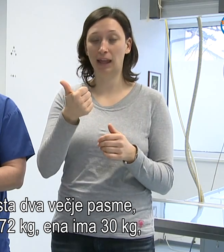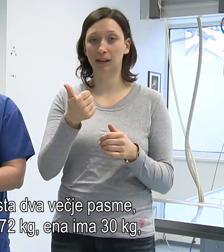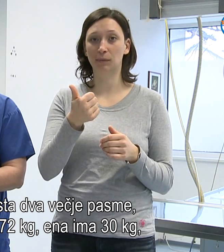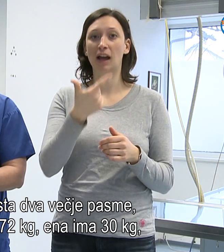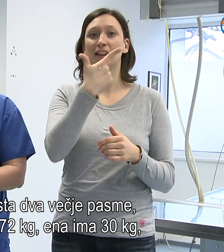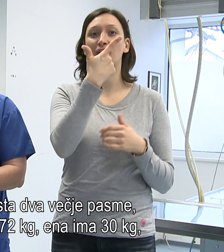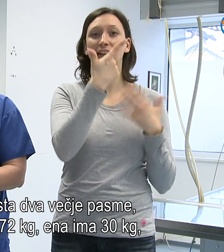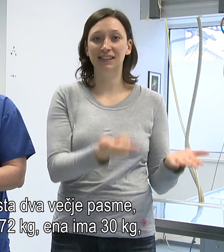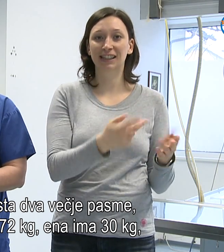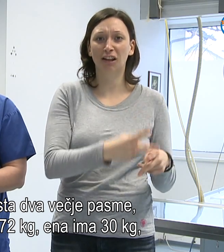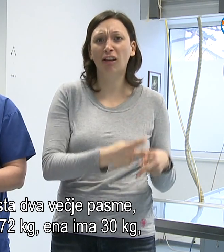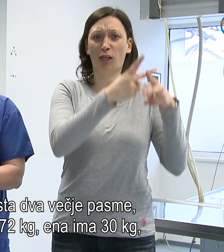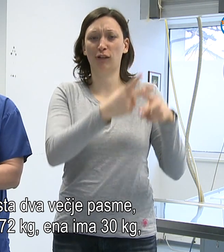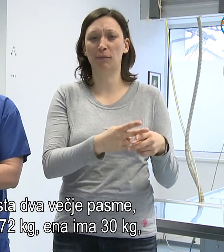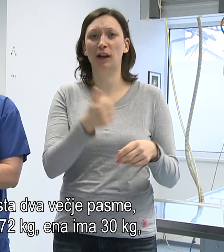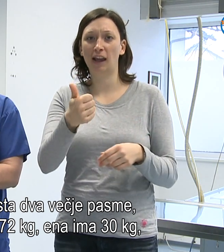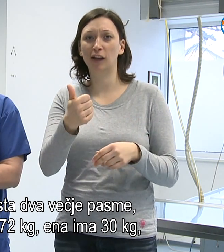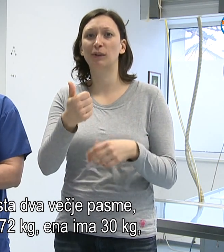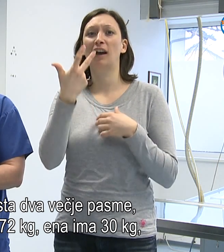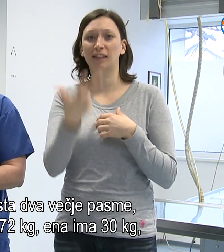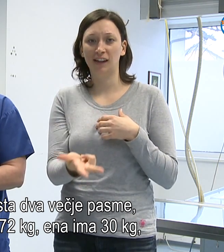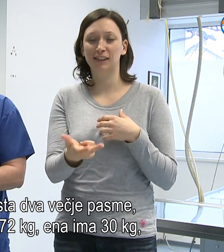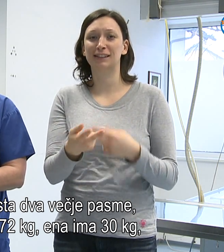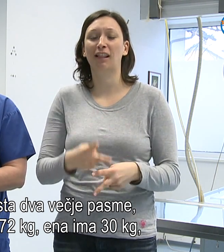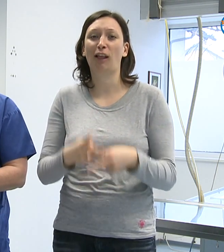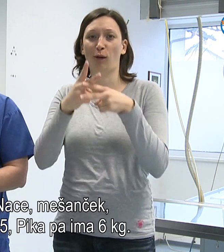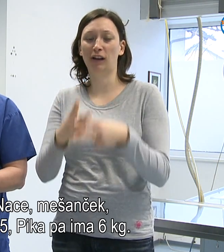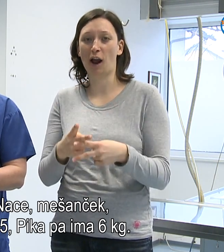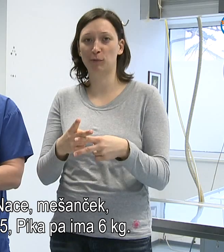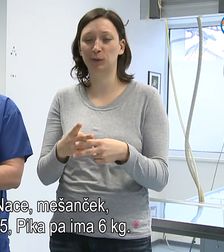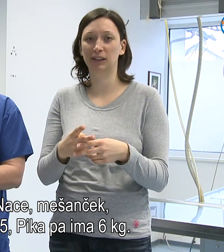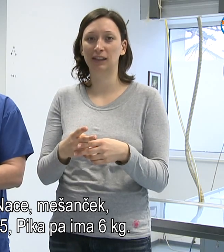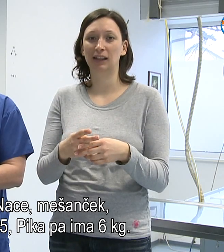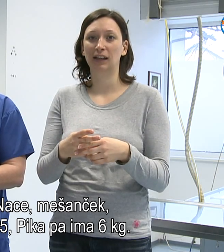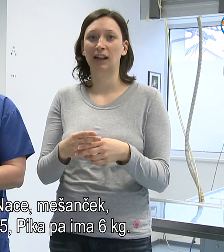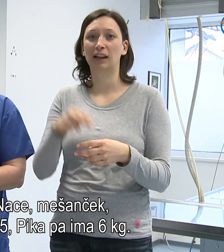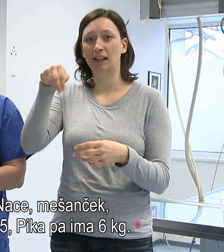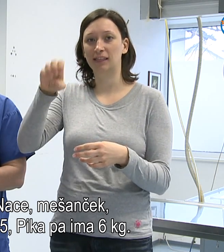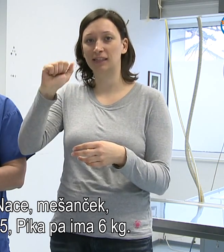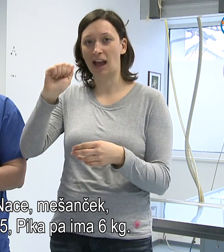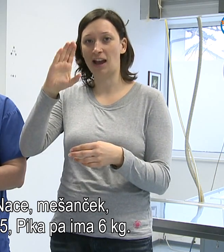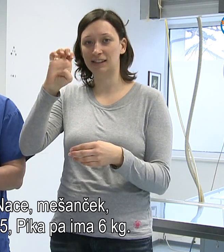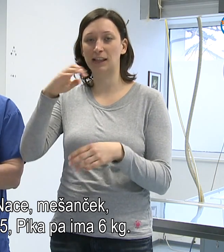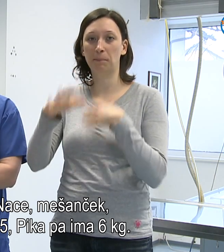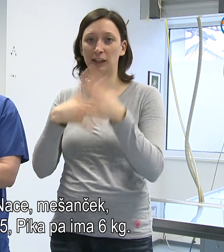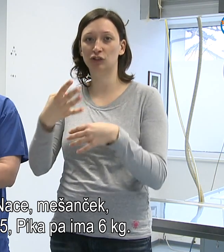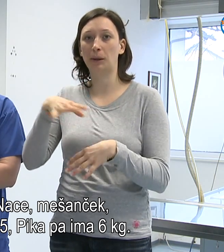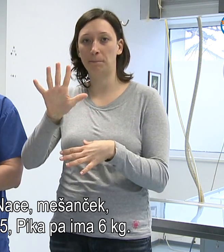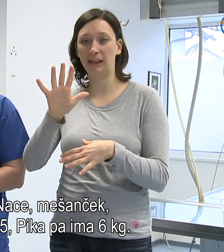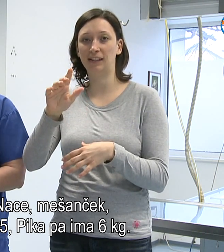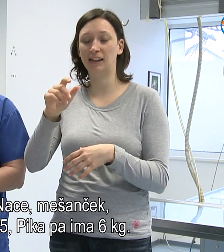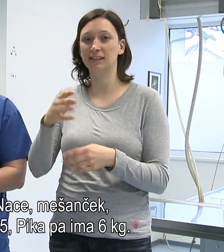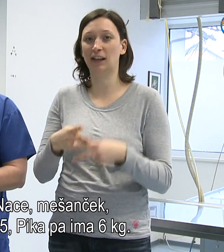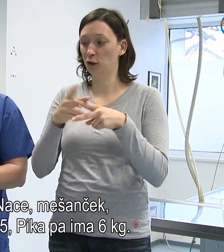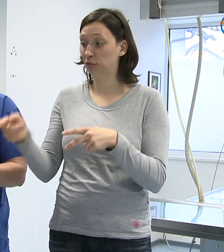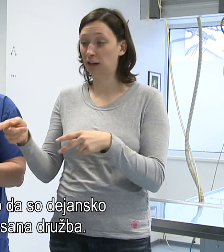ima 72 kilogramov, ena ima 30 kilogramov, naš Nace mešanček jih ima 15, pa Pika jih